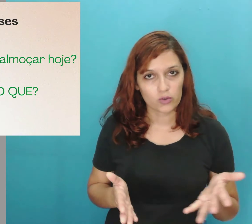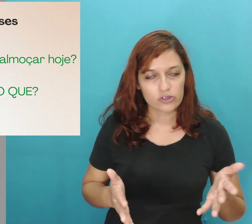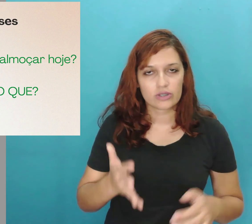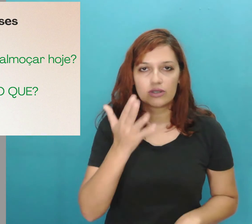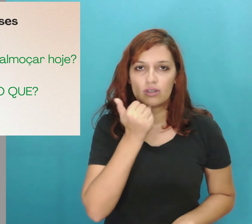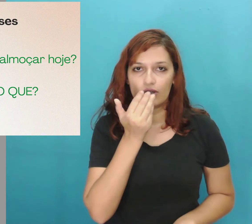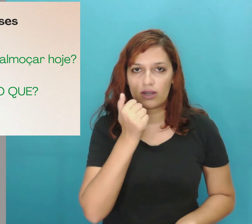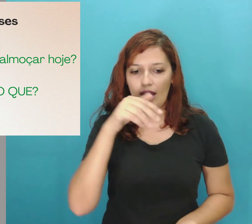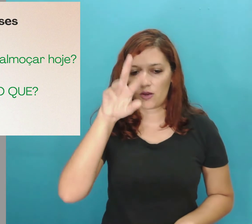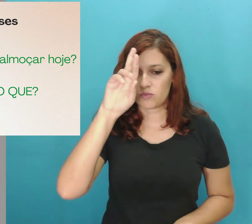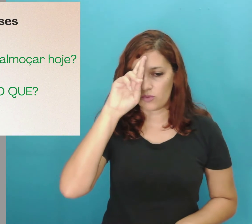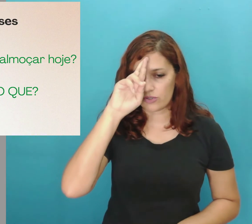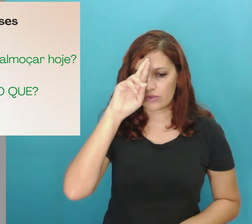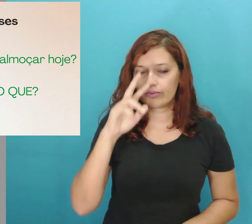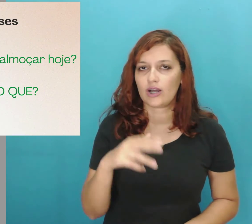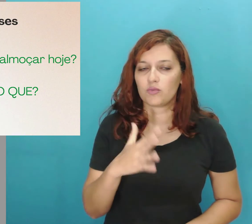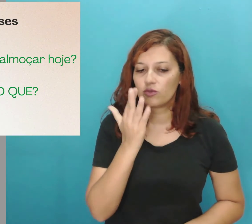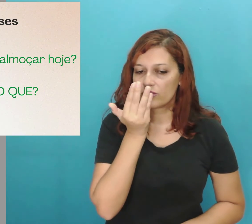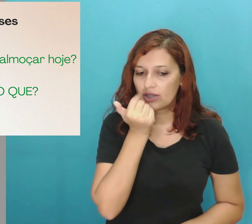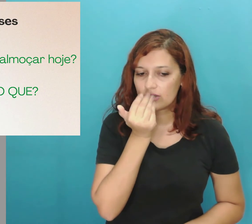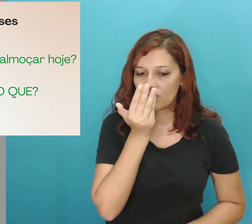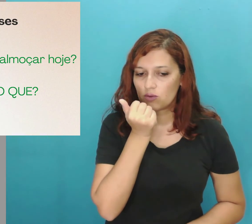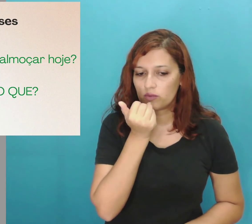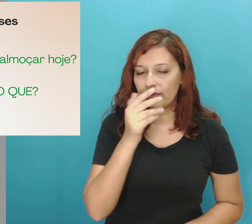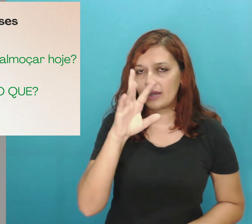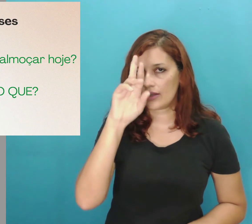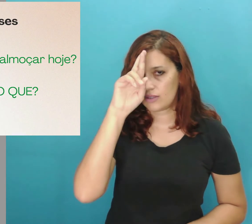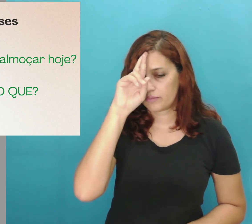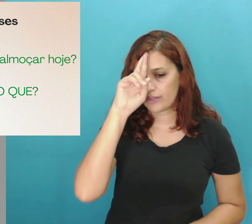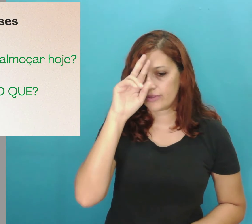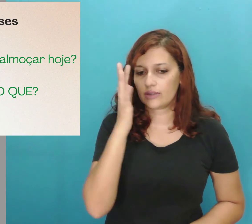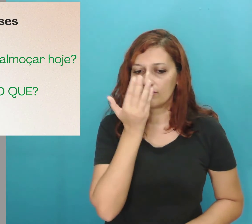hoje, almoço é assim, ó, comer meio-dia.